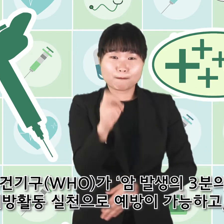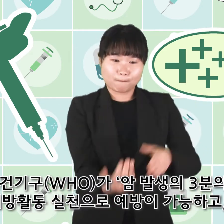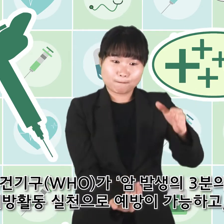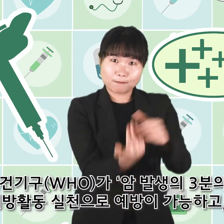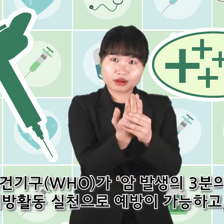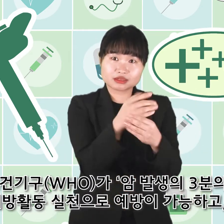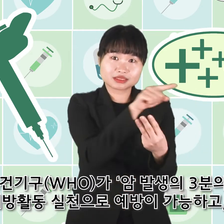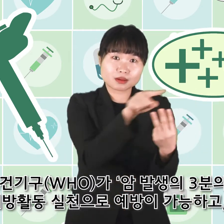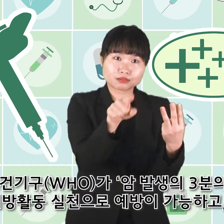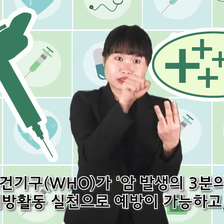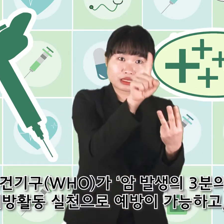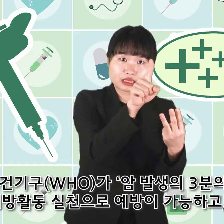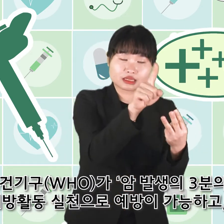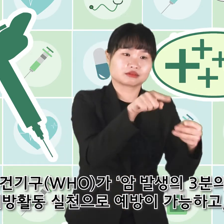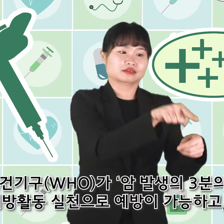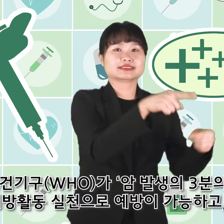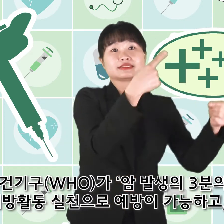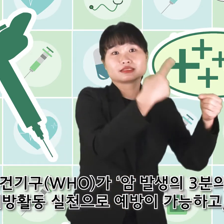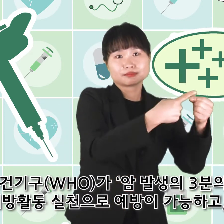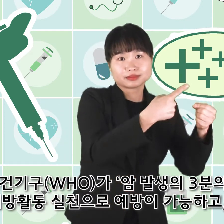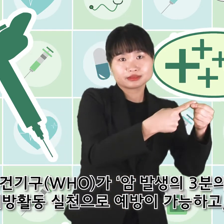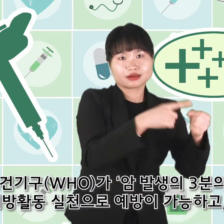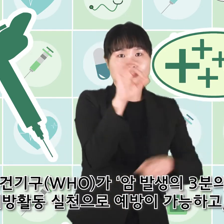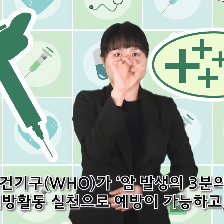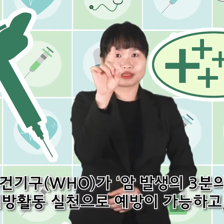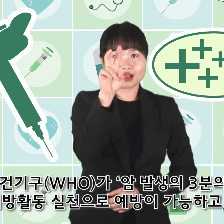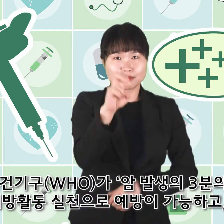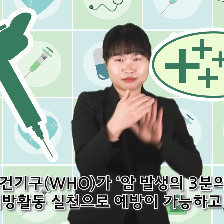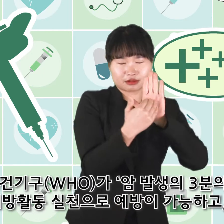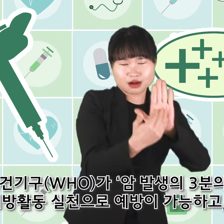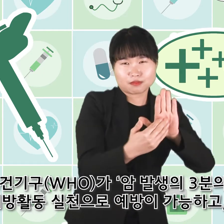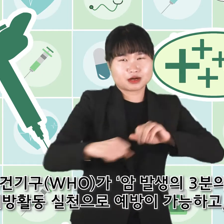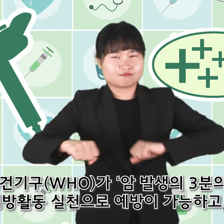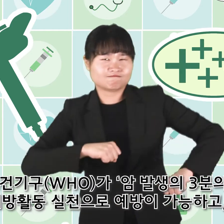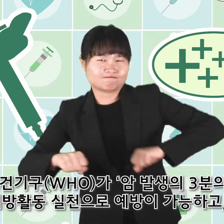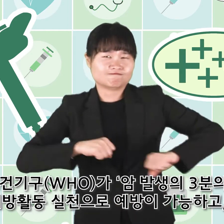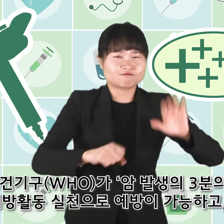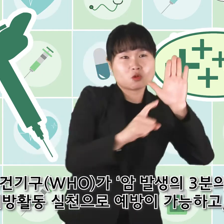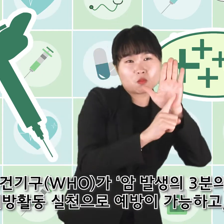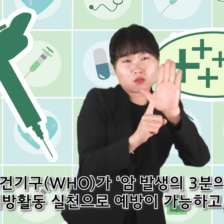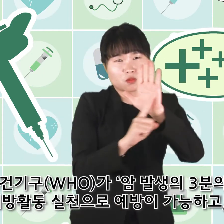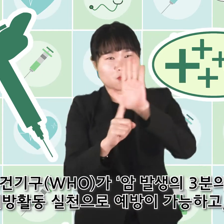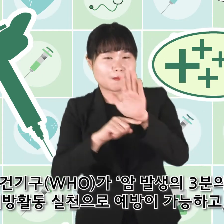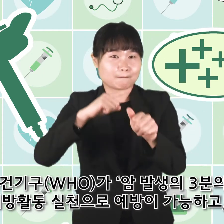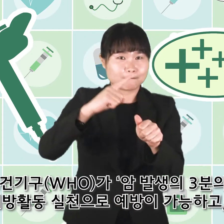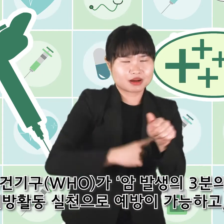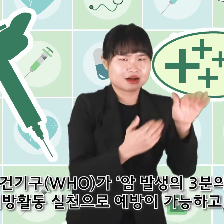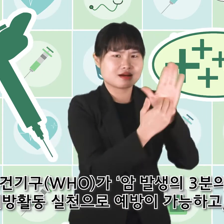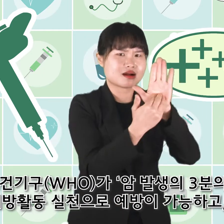세계보건기구가 암 발생의 3분의 1은 예방활동 실천으로 예방이 가능하고